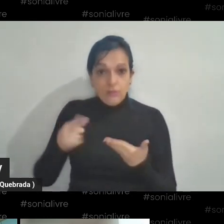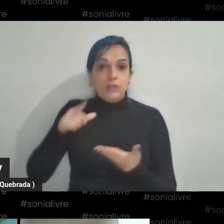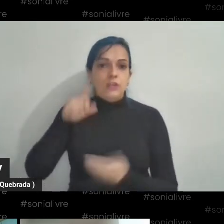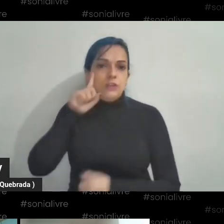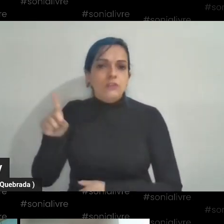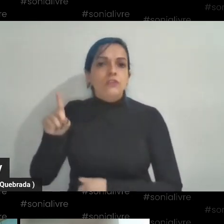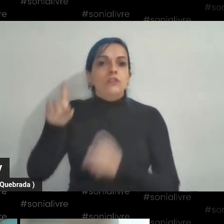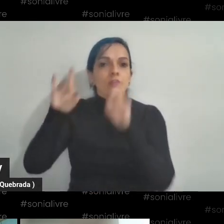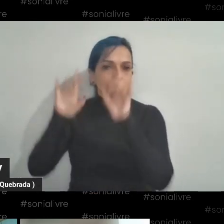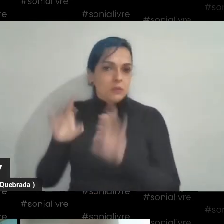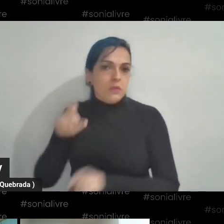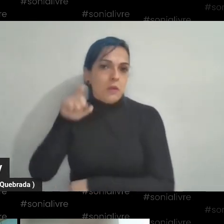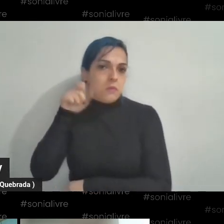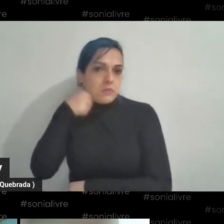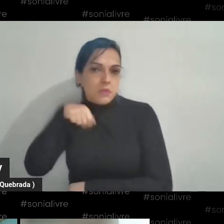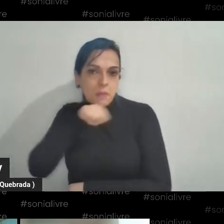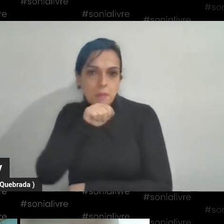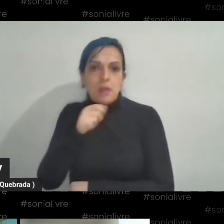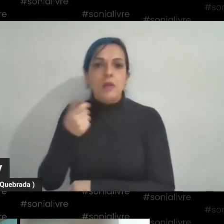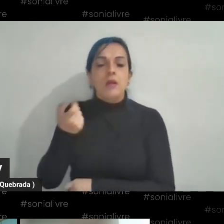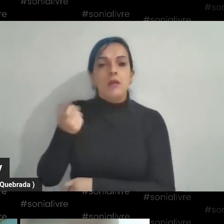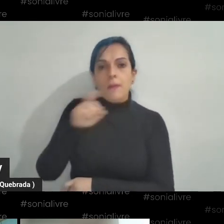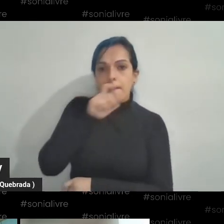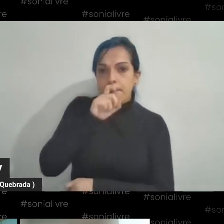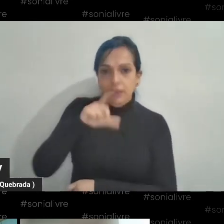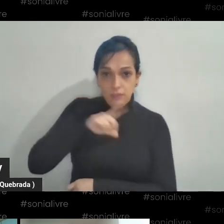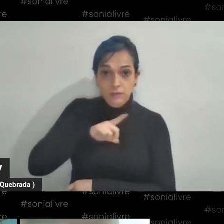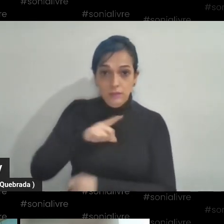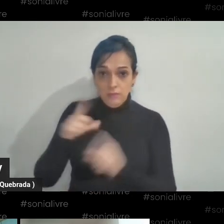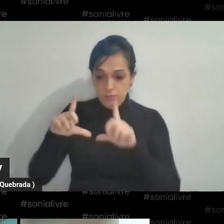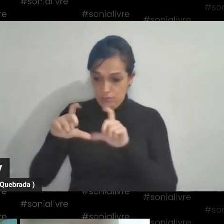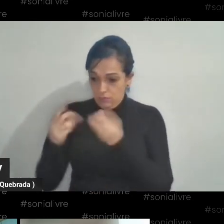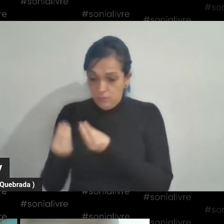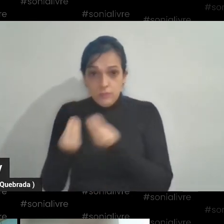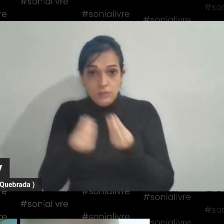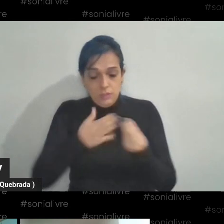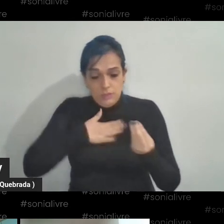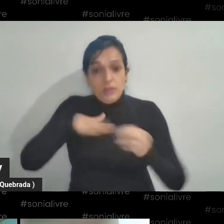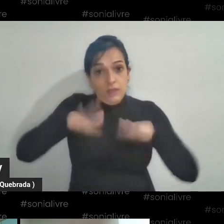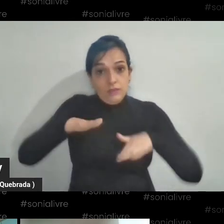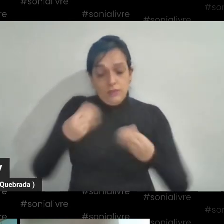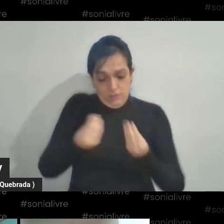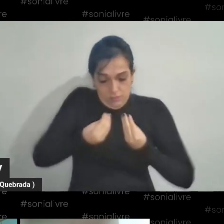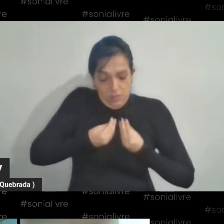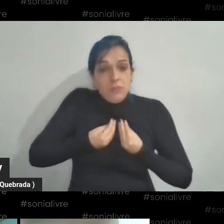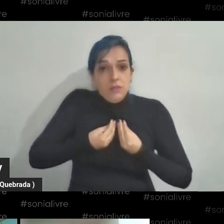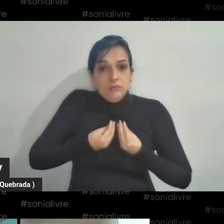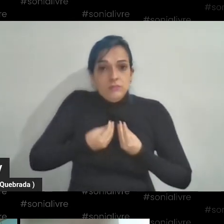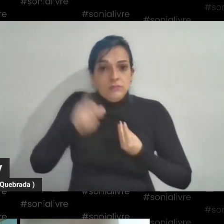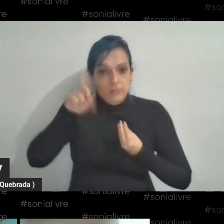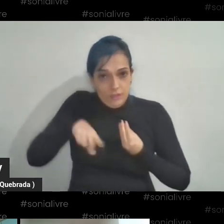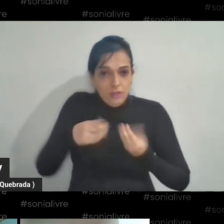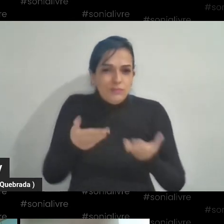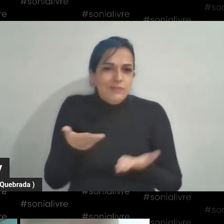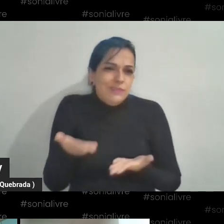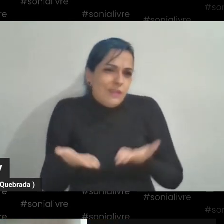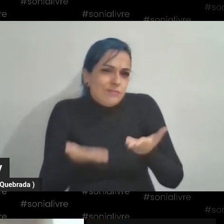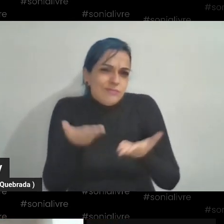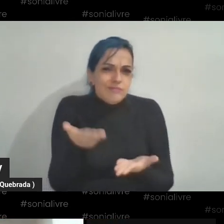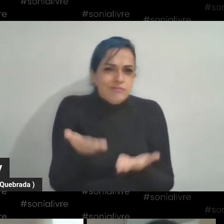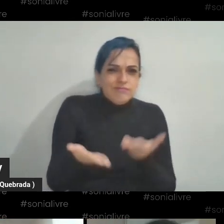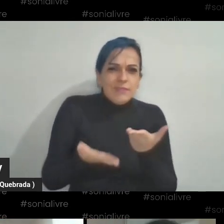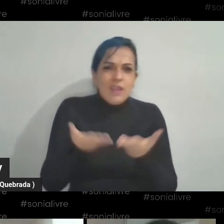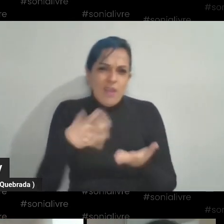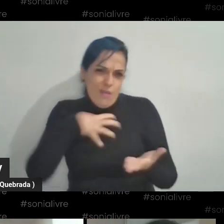Mães, as companheiras fazem um cartão e entregam para mim, para as outras dirigentes, né? É uma